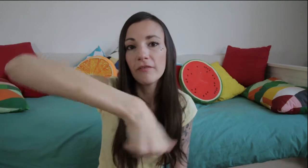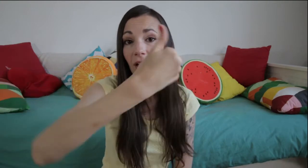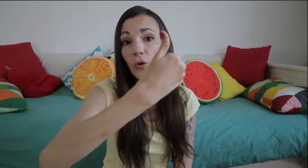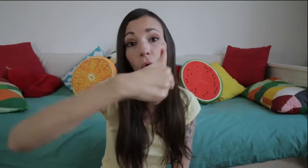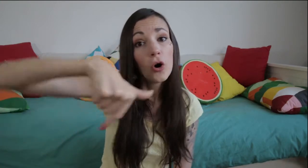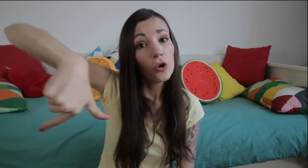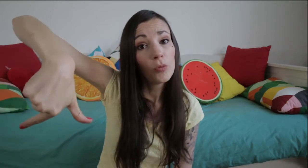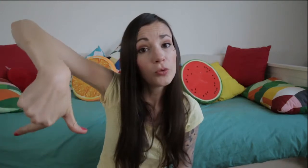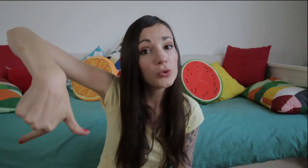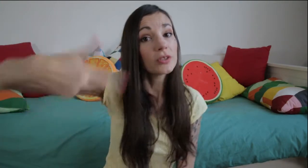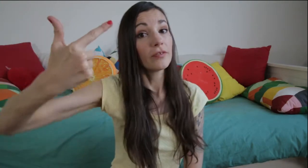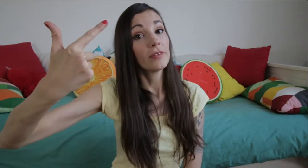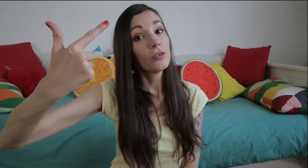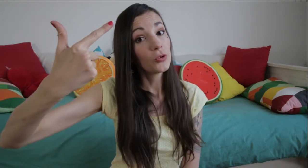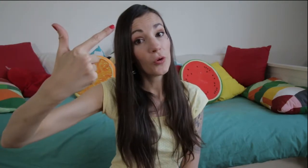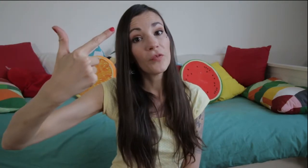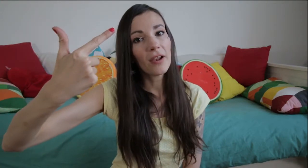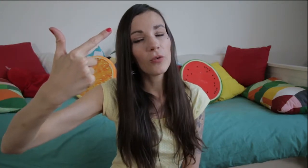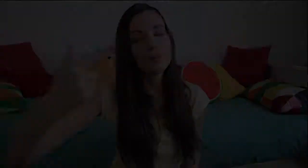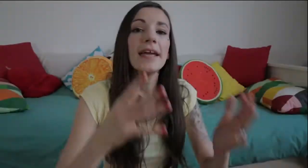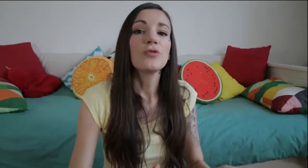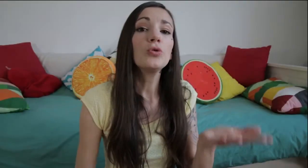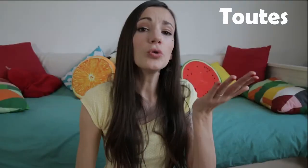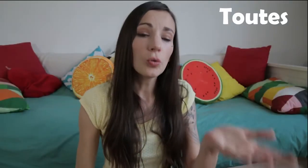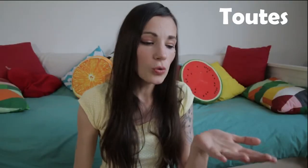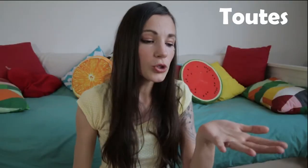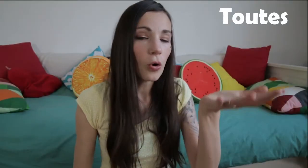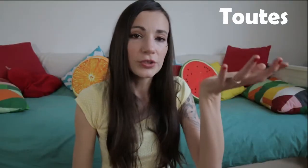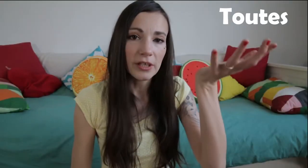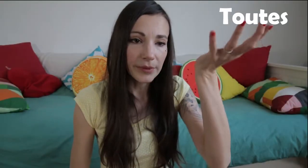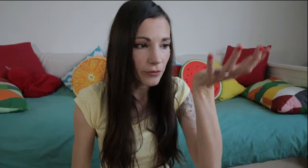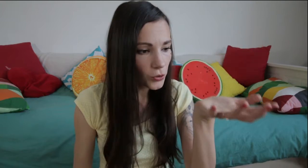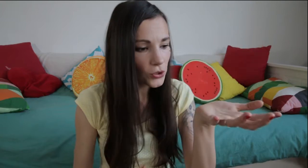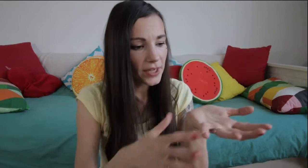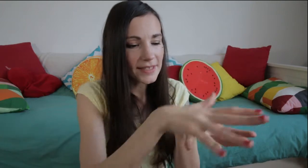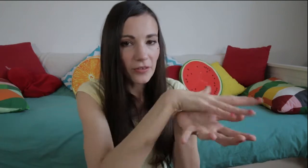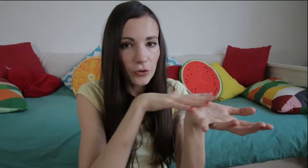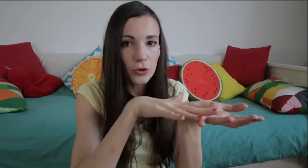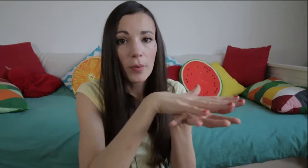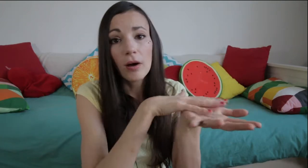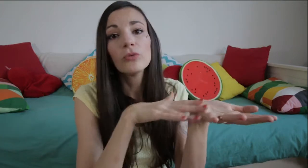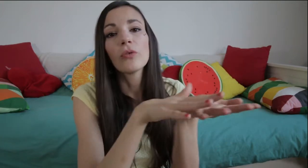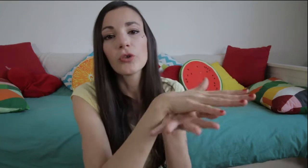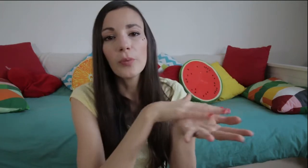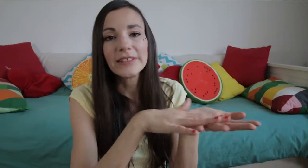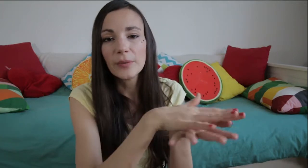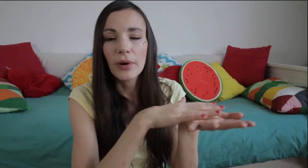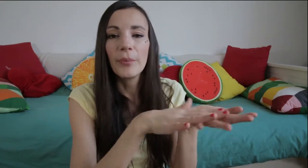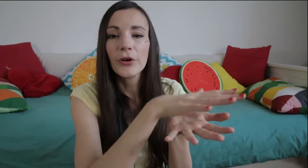vers le haut. Le mot 12, 2 vers le haut. Et toute rouge, on tient bien nos cerises dans notre main ou dans notre panier, peu importe, mais